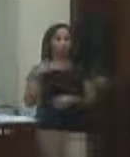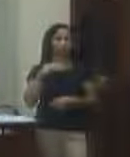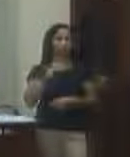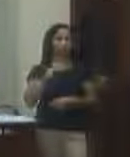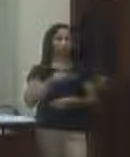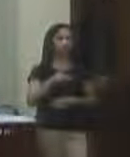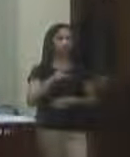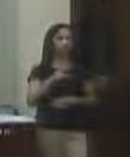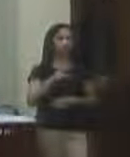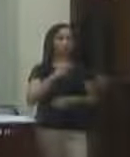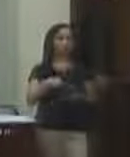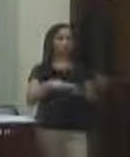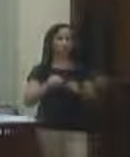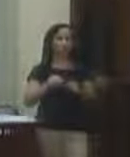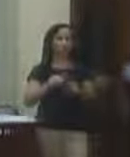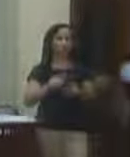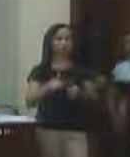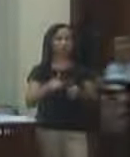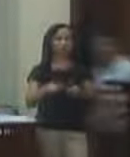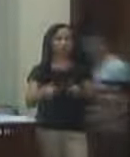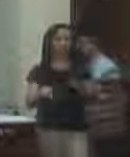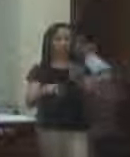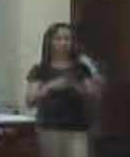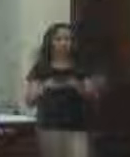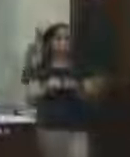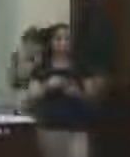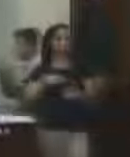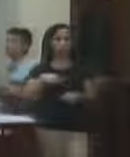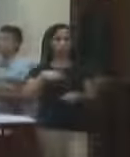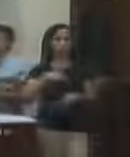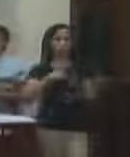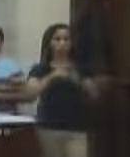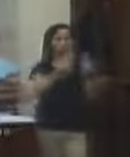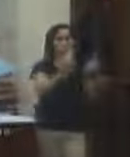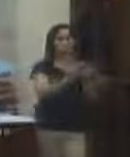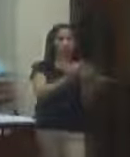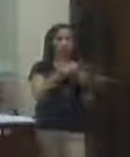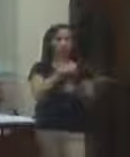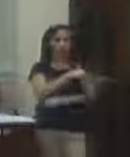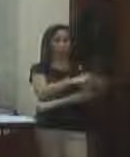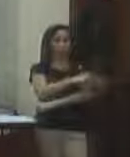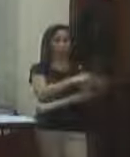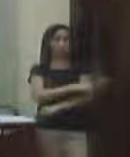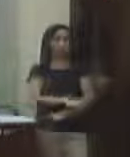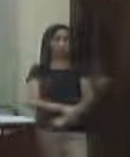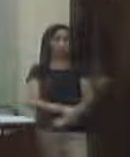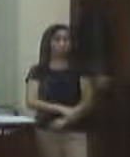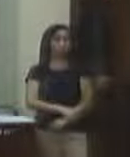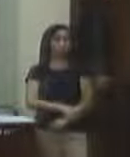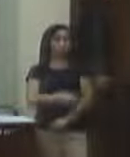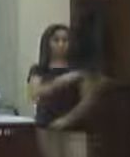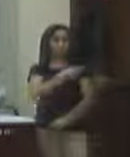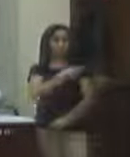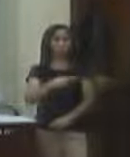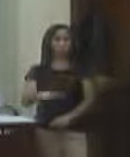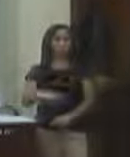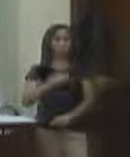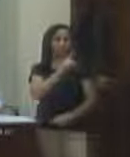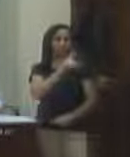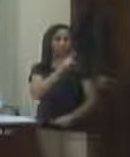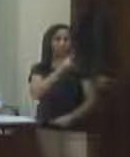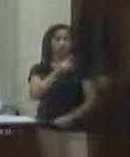Rafael, ela se fez exclusivamente porque ele foi numa reunião no Rio de Janeiro, com o presidente do